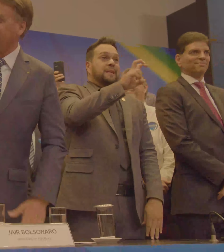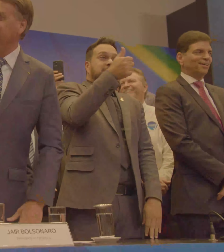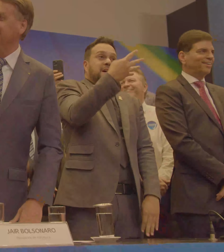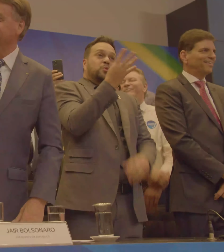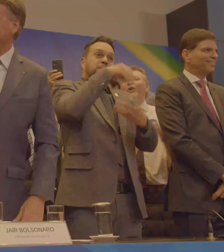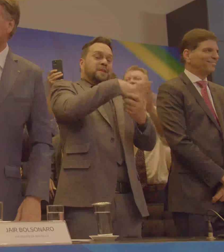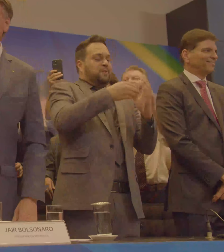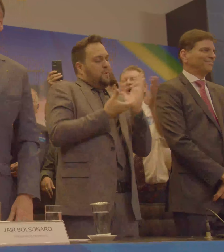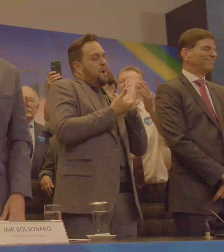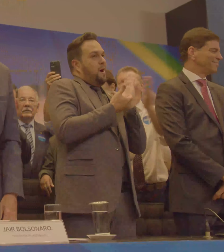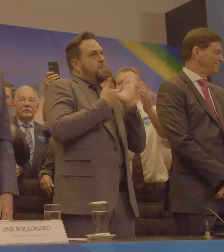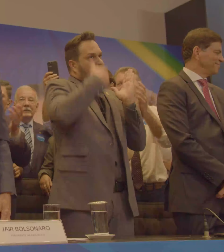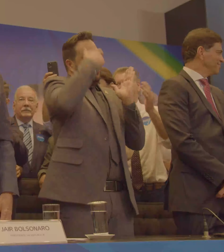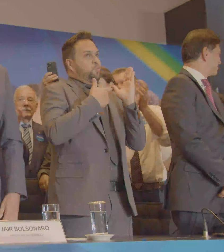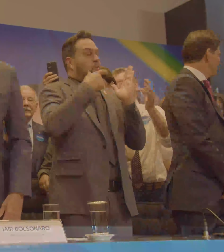nessa casa.